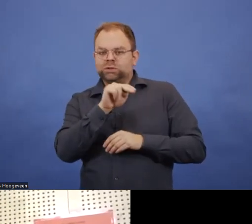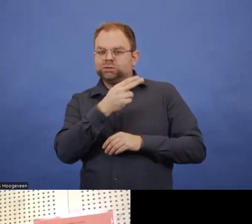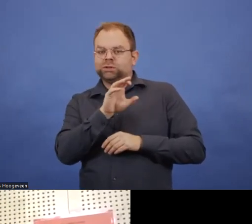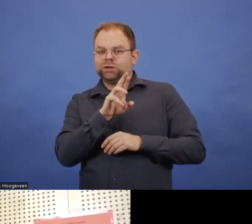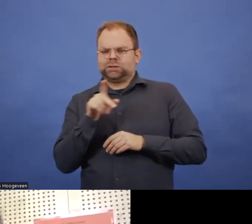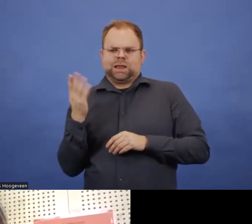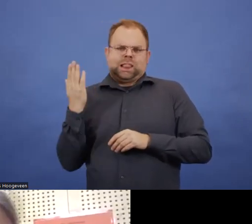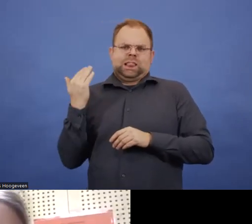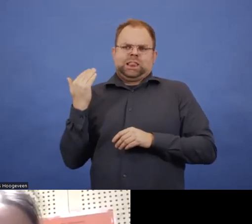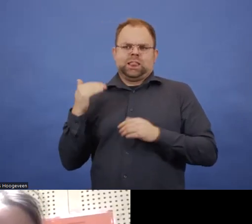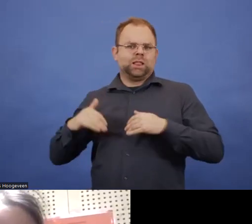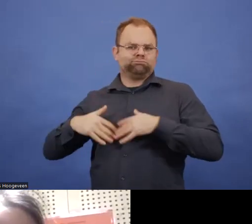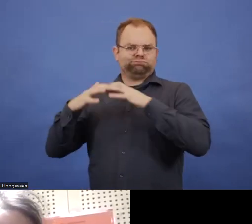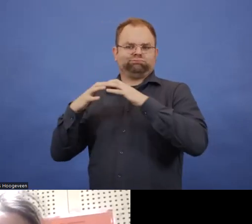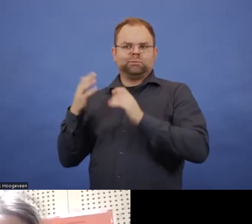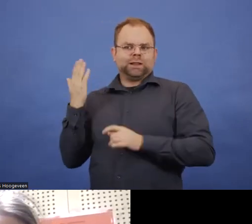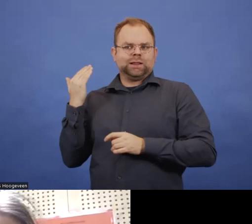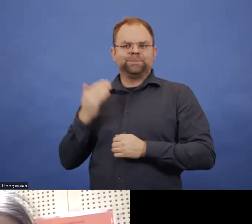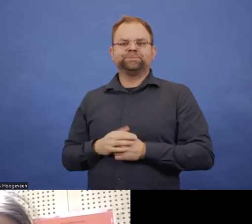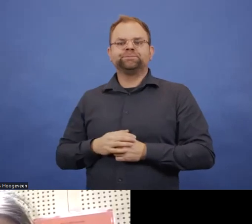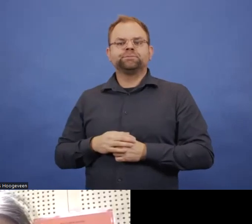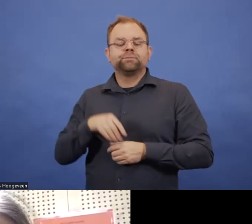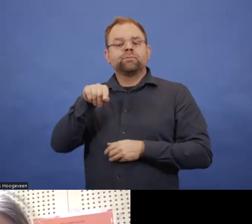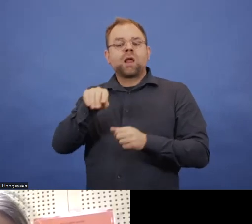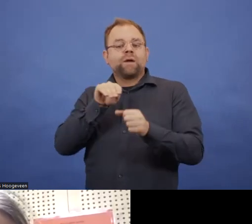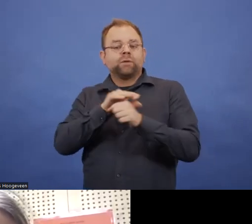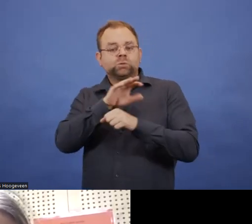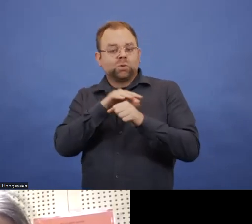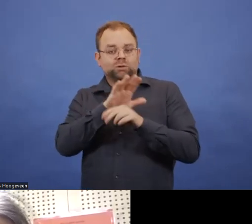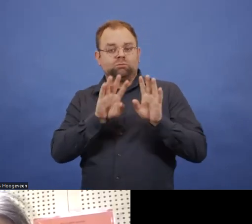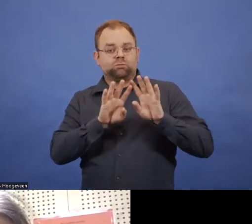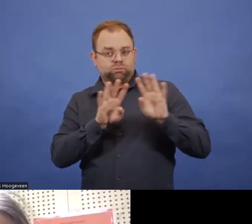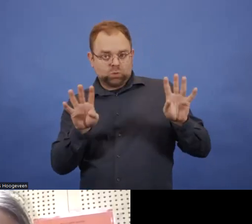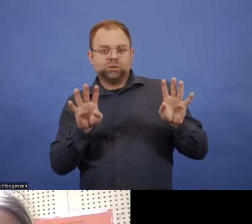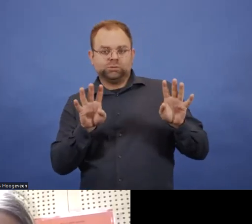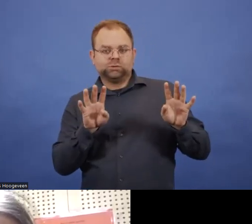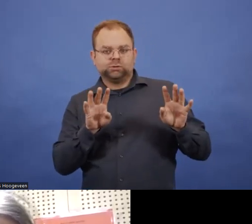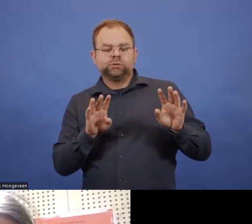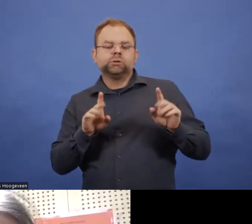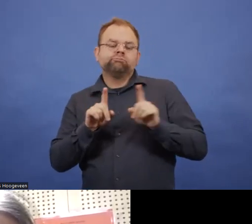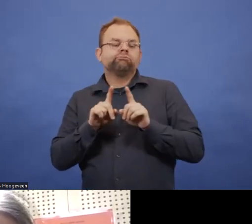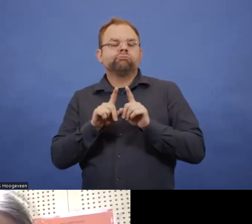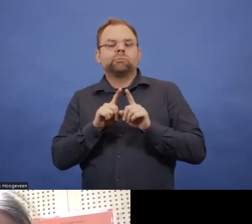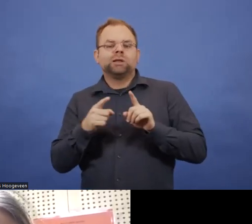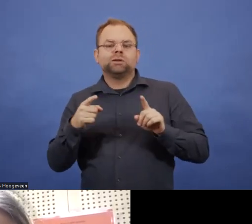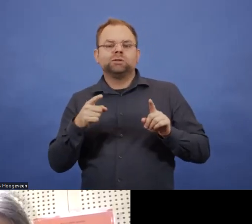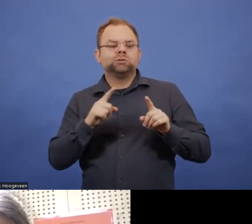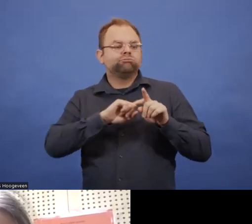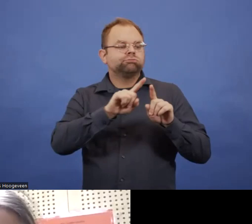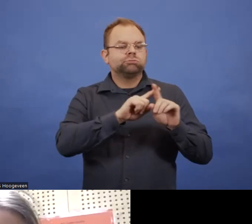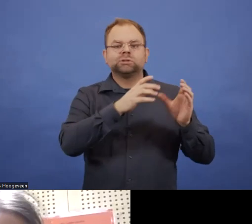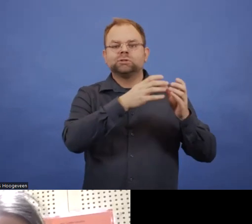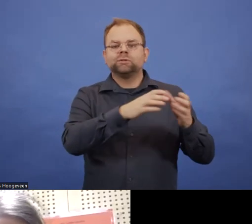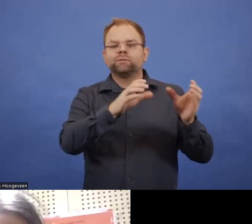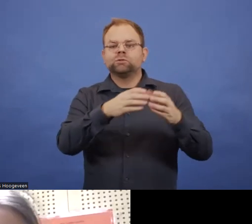Hay un equipo que trabaja con diferentes partes de la ACNUR que está enfocando sobre